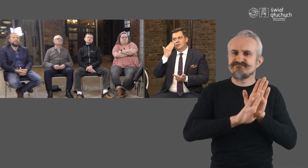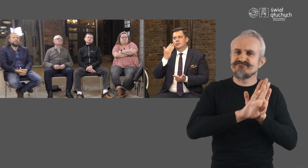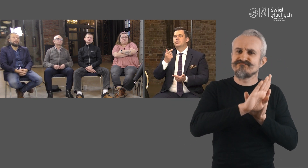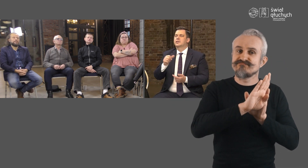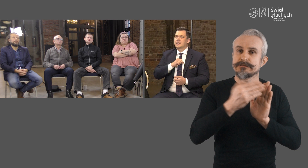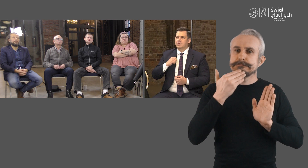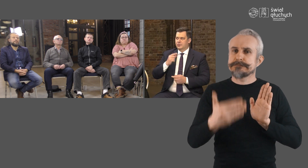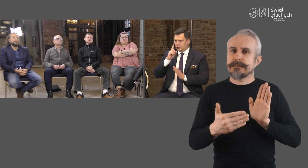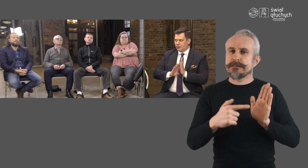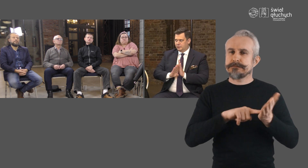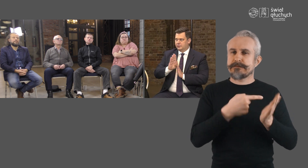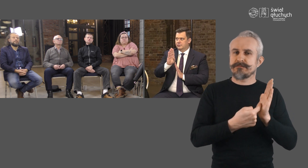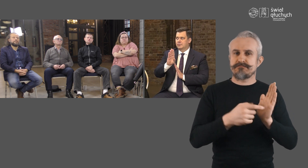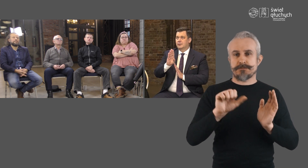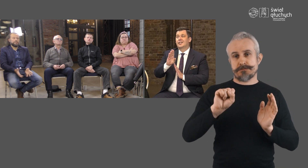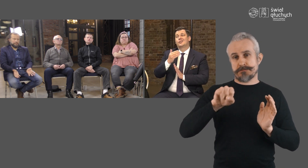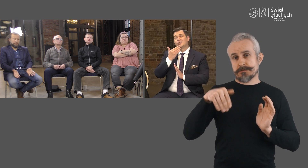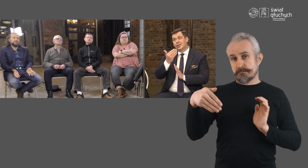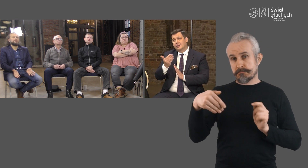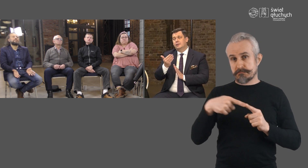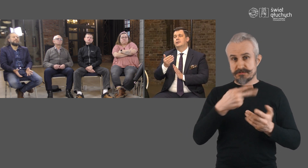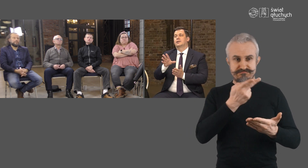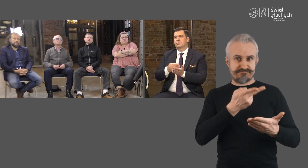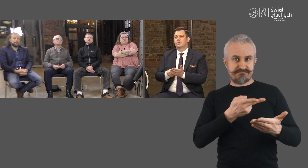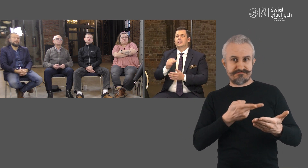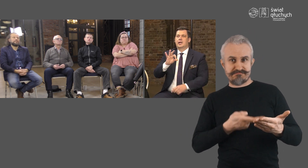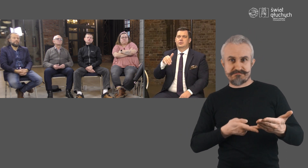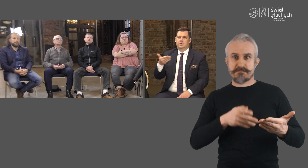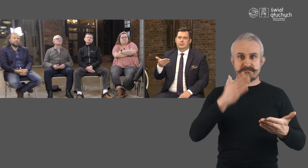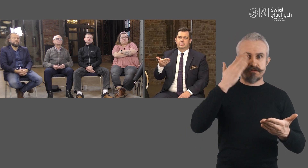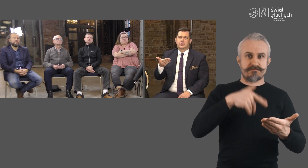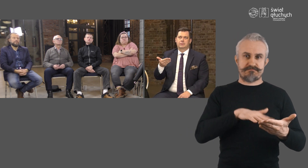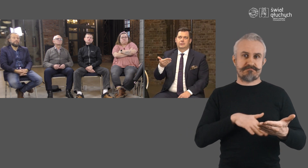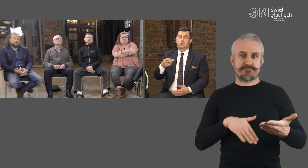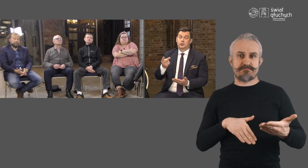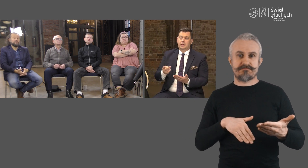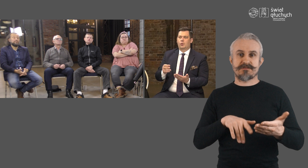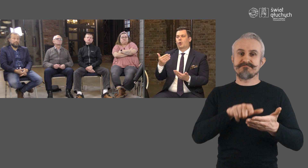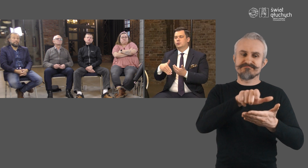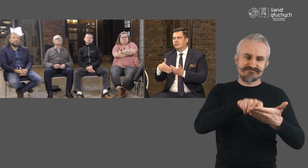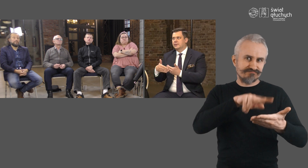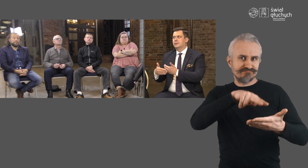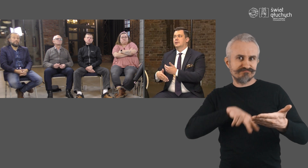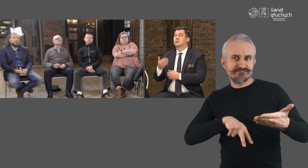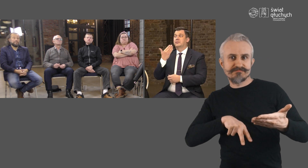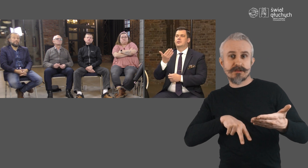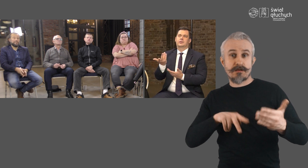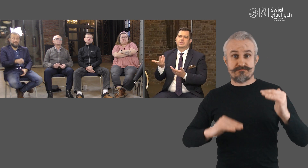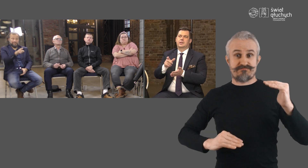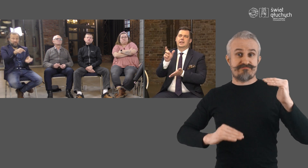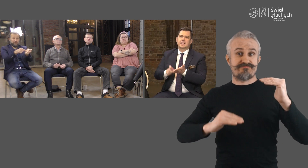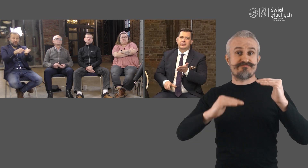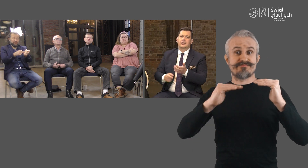powinien wiedzieć, że musi się sam kształcić. Dzięki na przykład SJM, nie? Żeby czytał końcówki, żeby